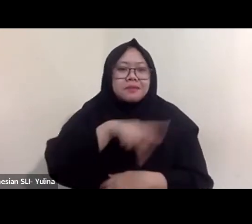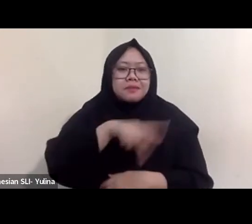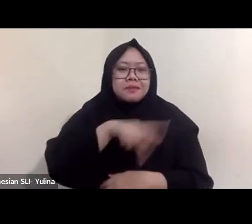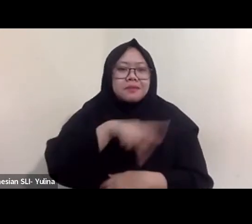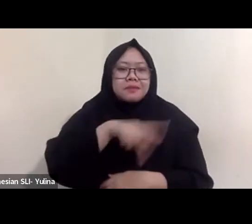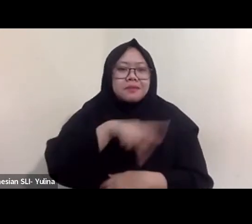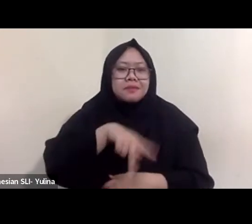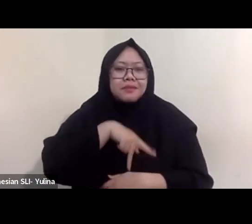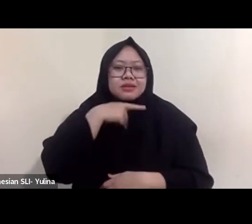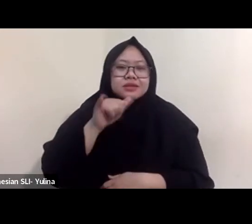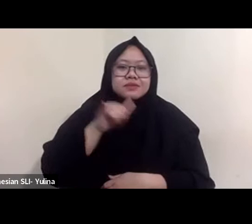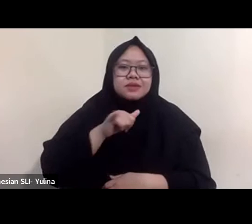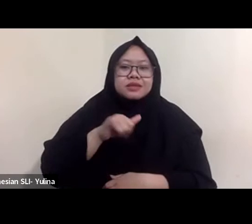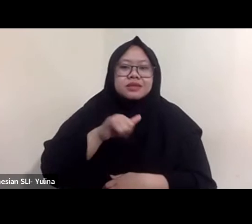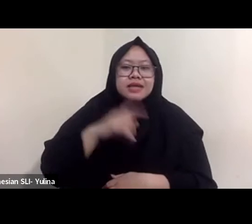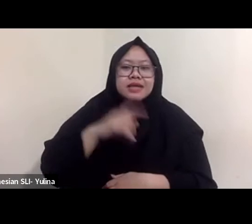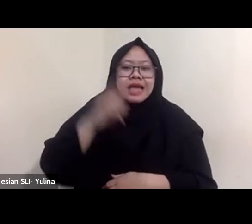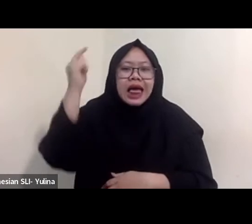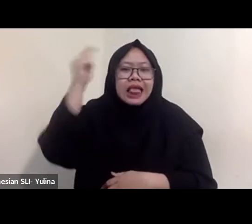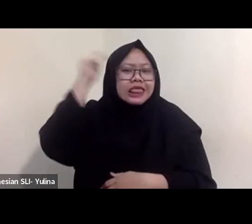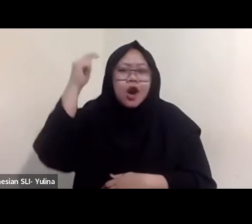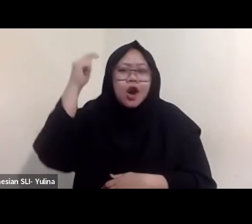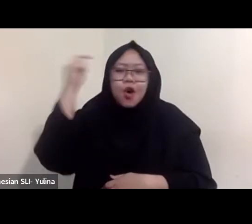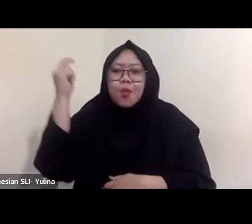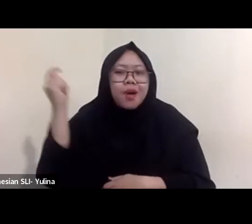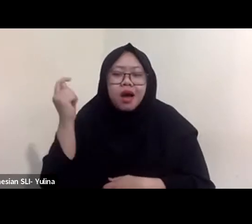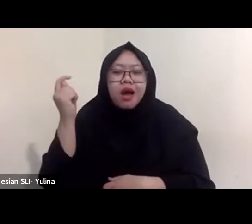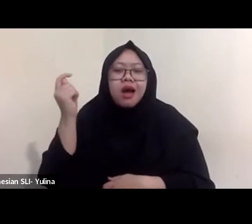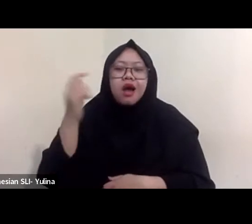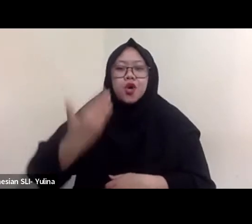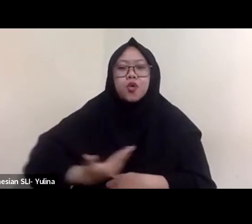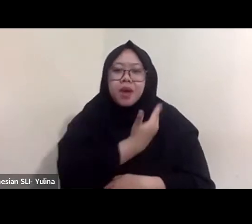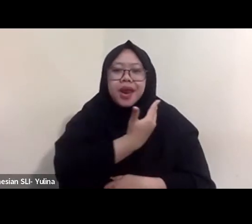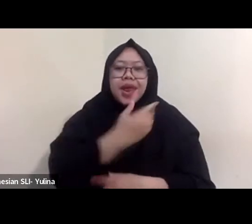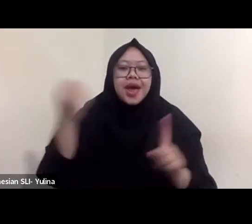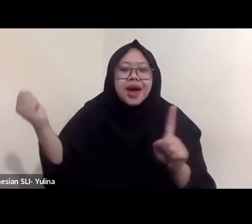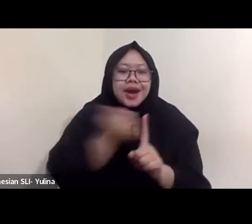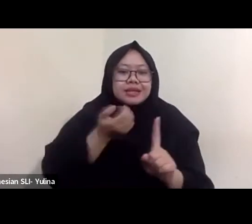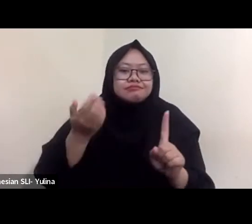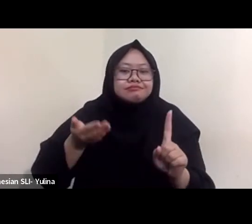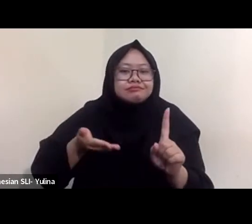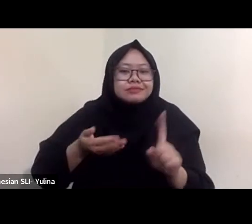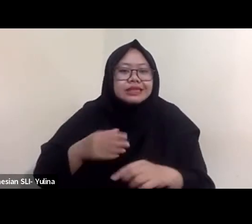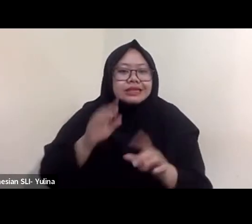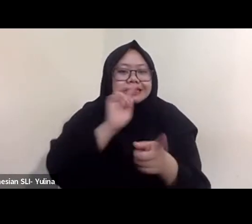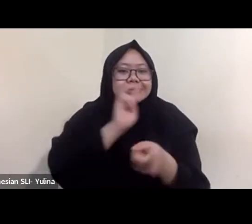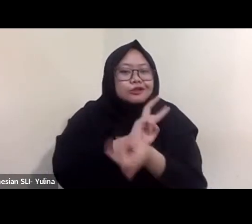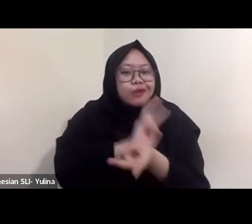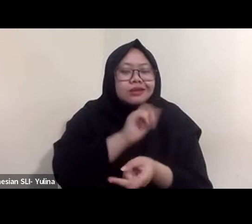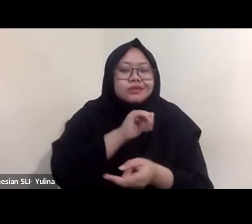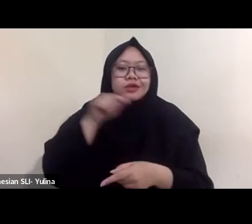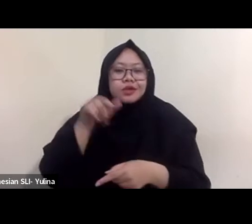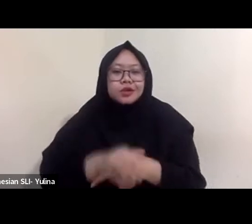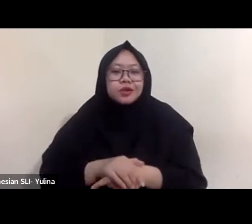kami yang menjadi korban kekerasan seksual, bahkan dilakukan oleh tenaga pendidik. Mengejutkannya, hal ini jadi di institusi pendidikan